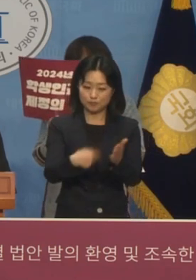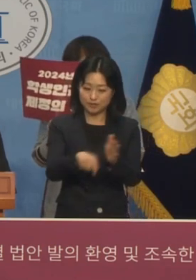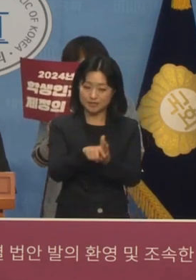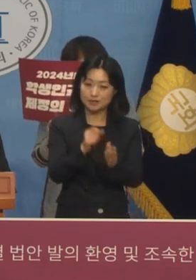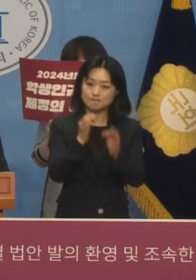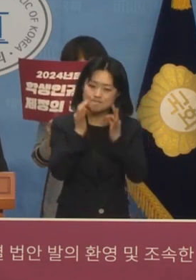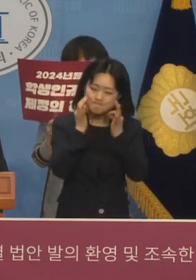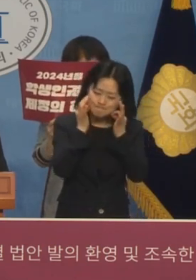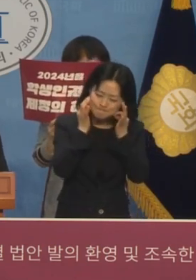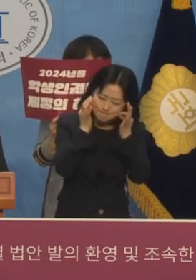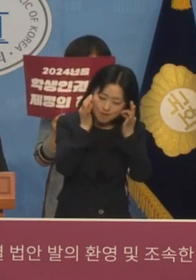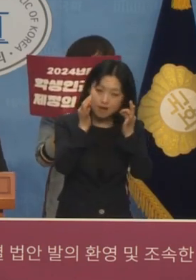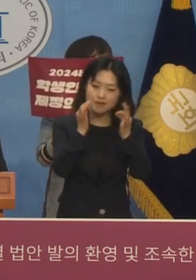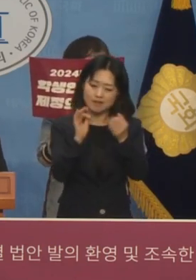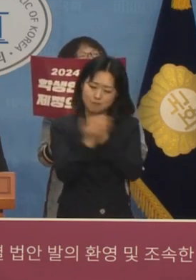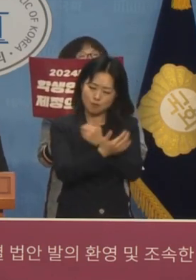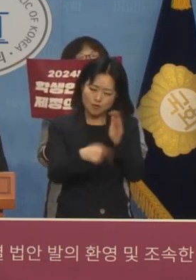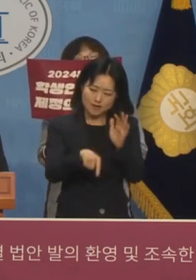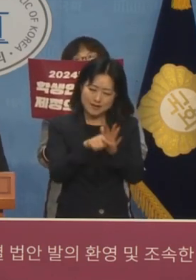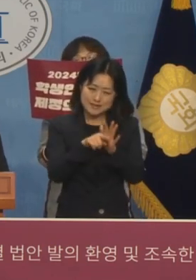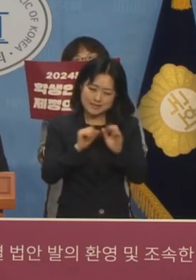위해 온갖 노력과 혼신을